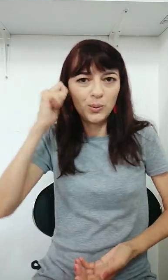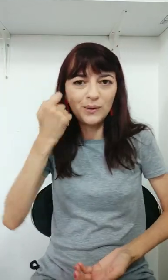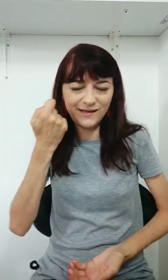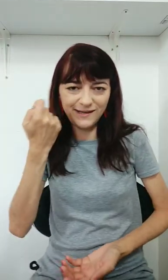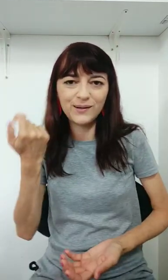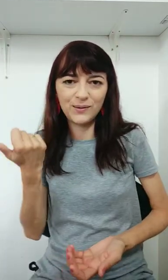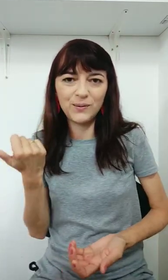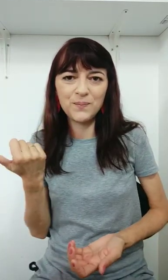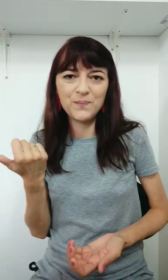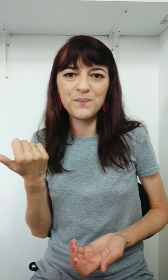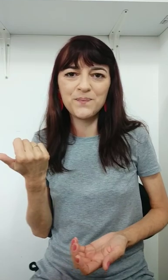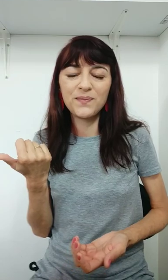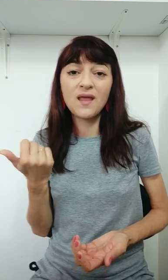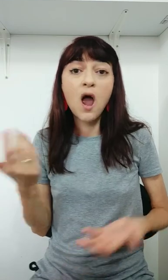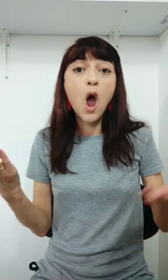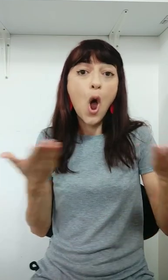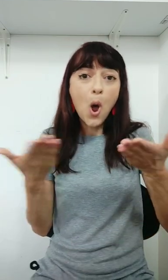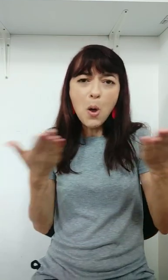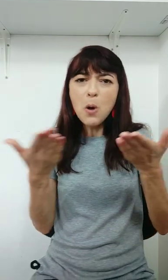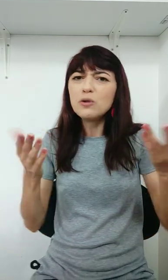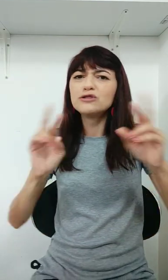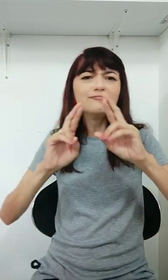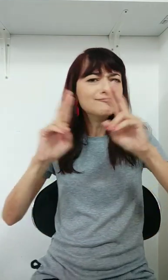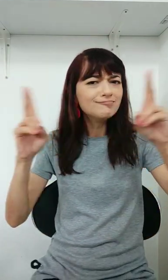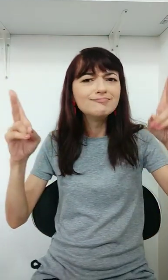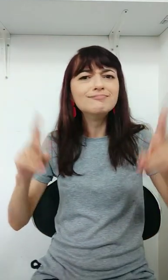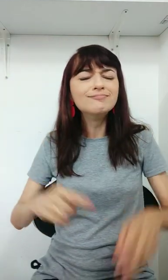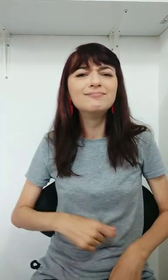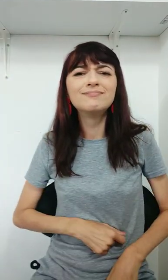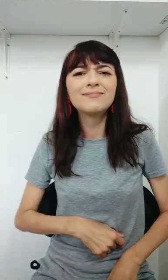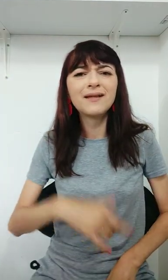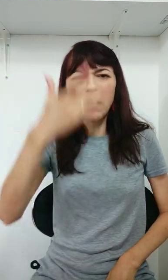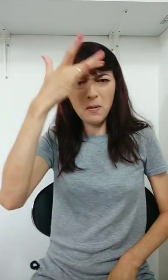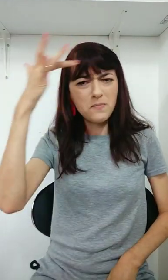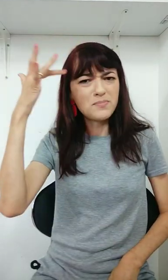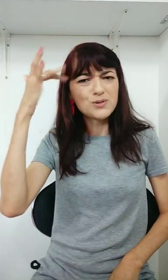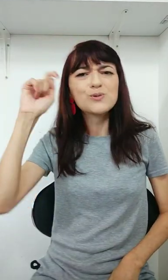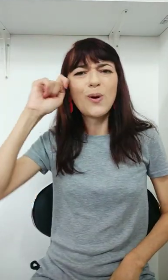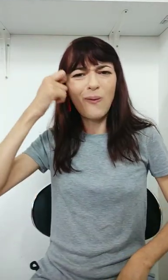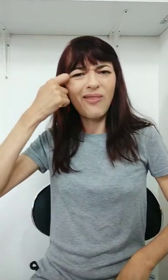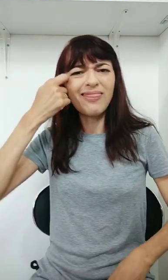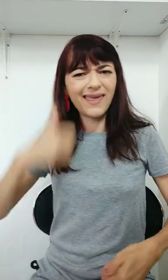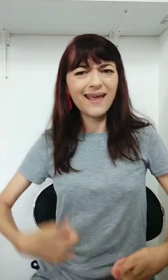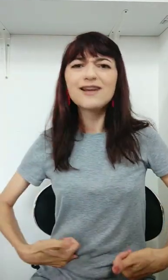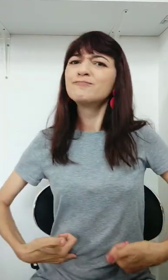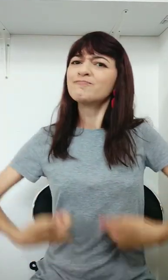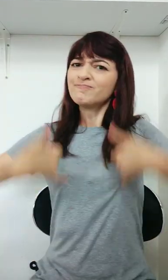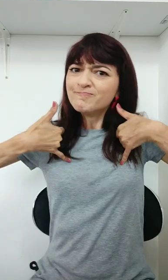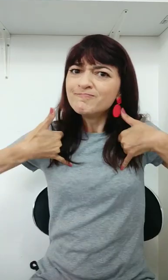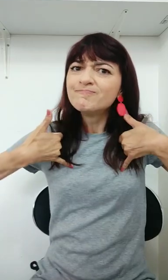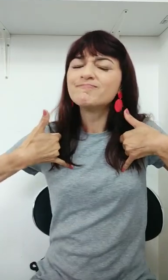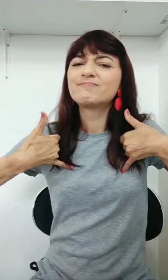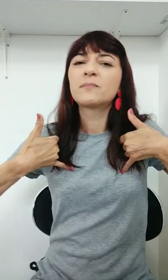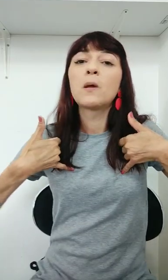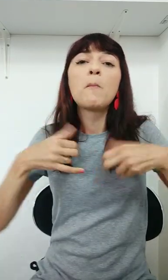que identificam determinado grupo. Eu dei o exemplo dos negros, mas a gente pode falar de diversos grupos. Por exemplo, né,